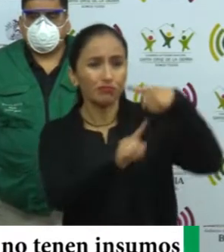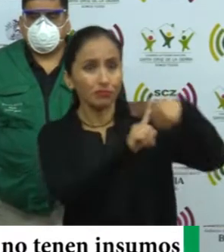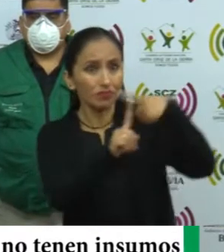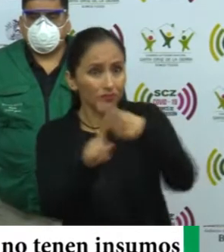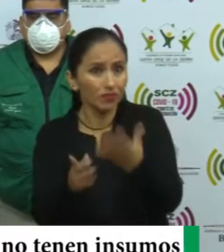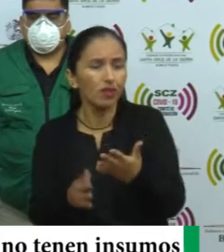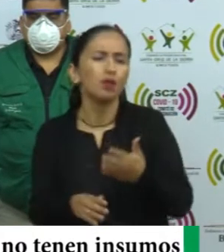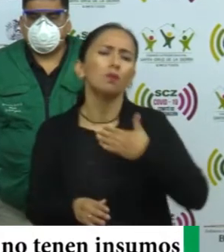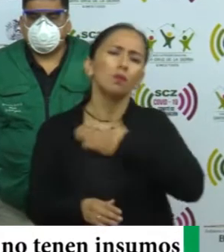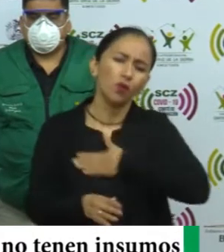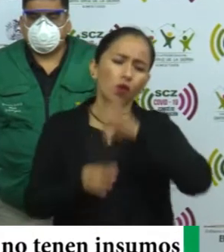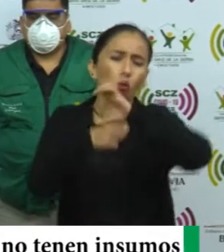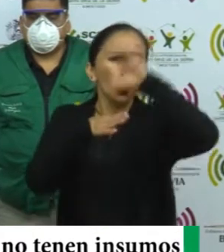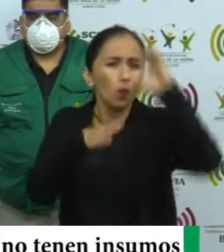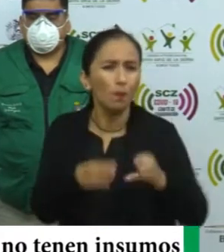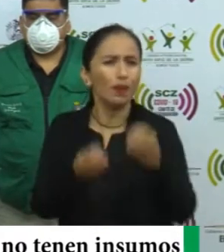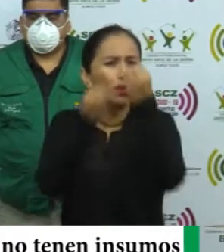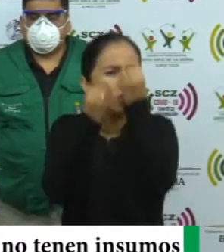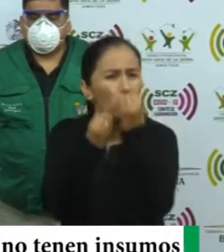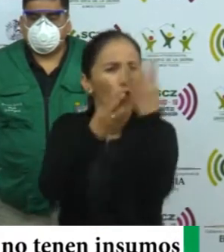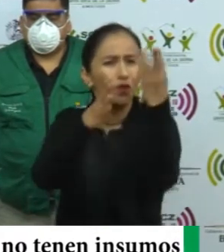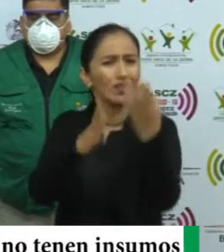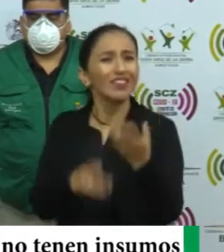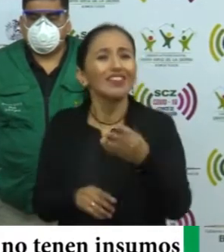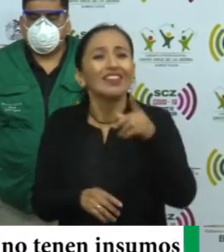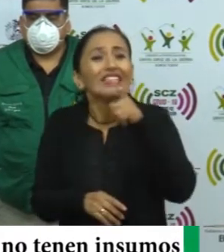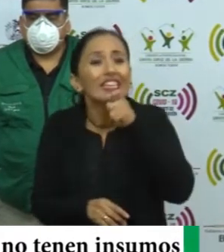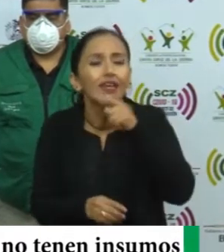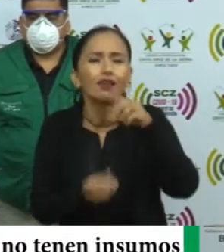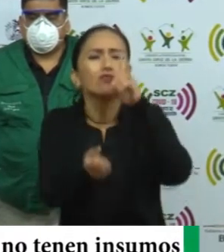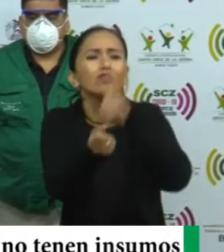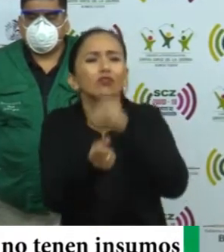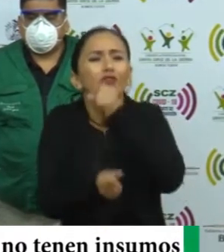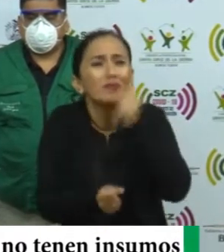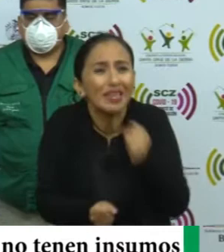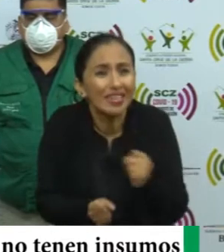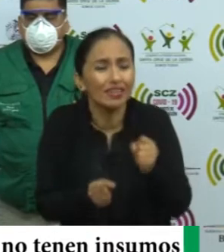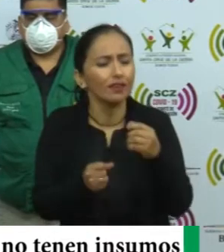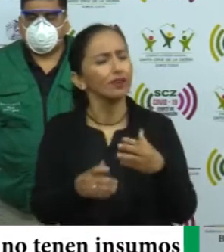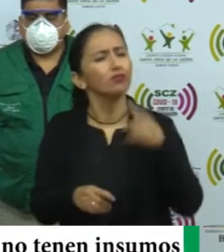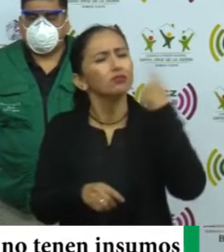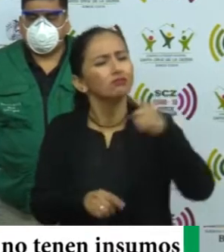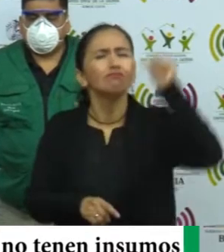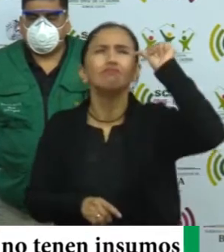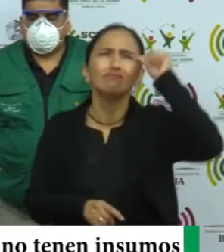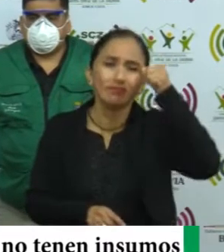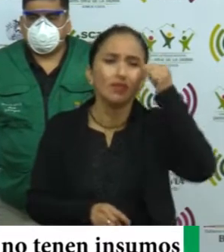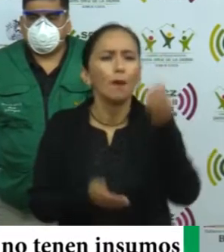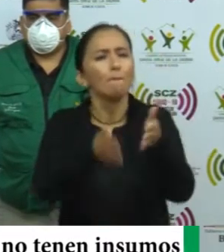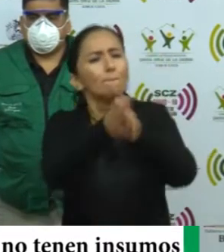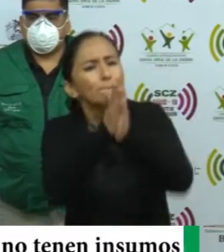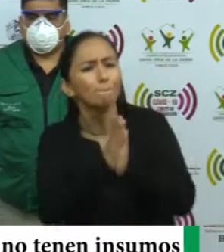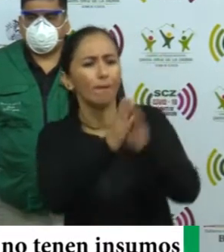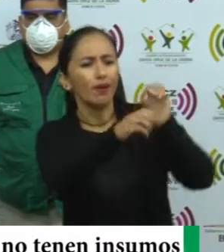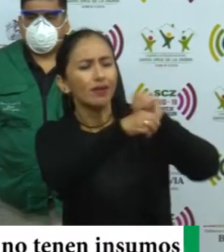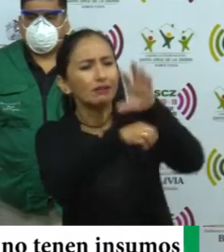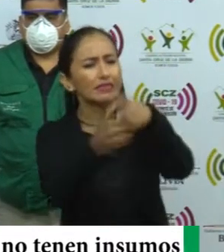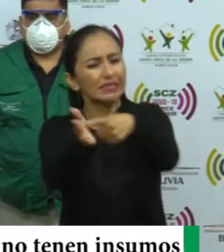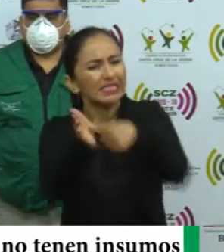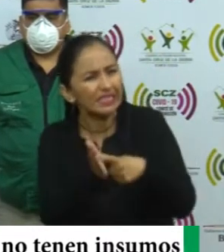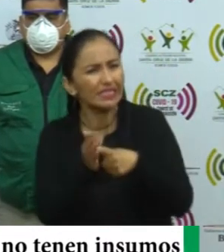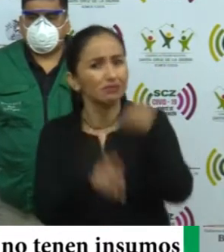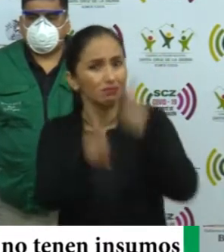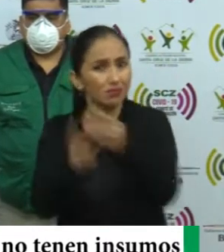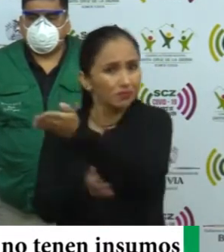eso, cumpliendo y siguiendo el legado que nos dejó el doctor Oscar Urenda, recomendamos, le pedimos y exigimos